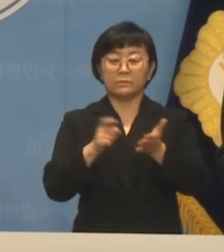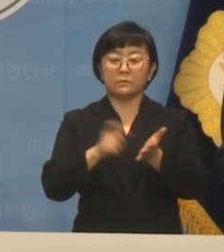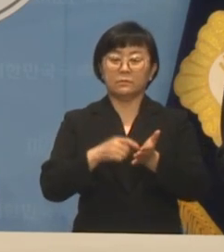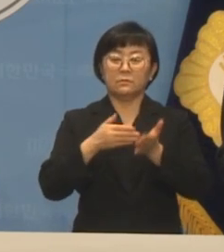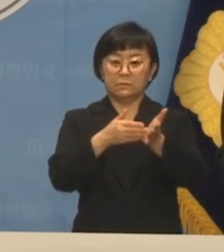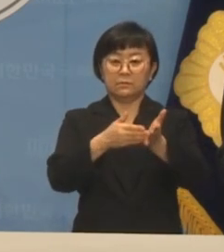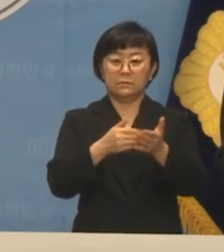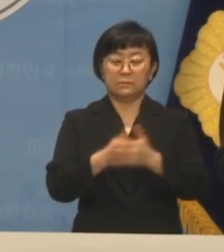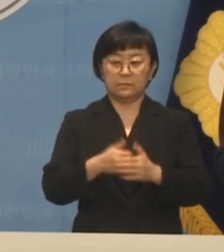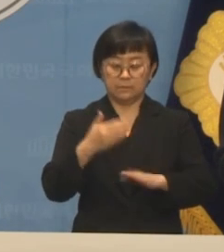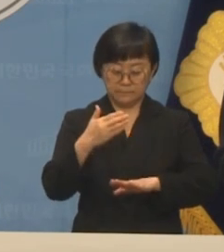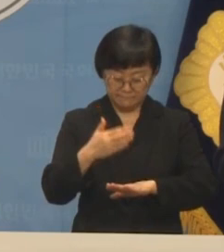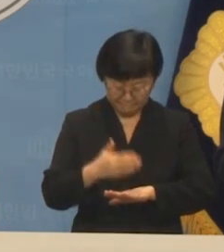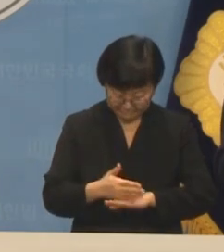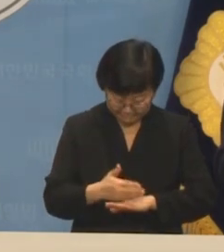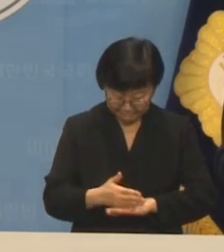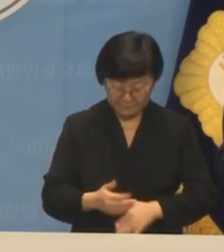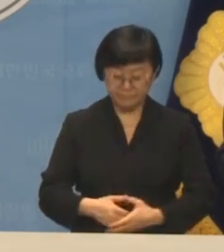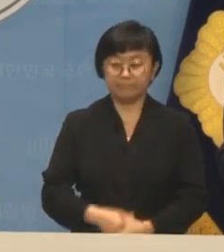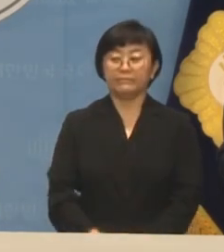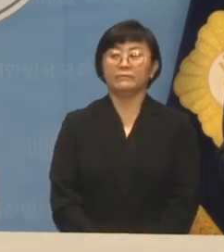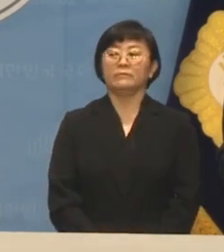촉구합니다. 감사합니다.